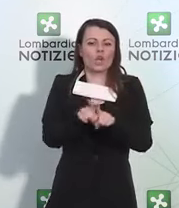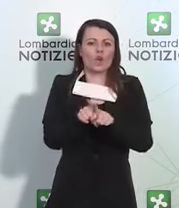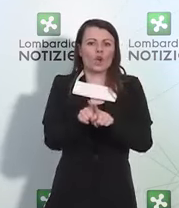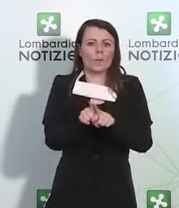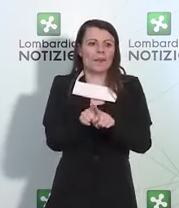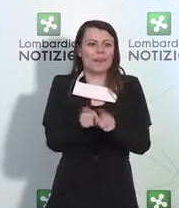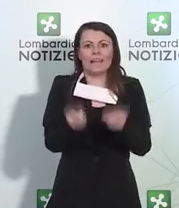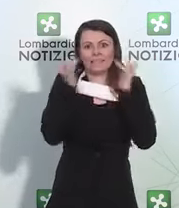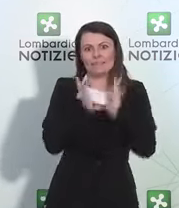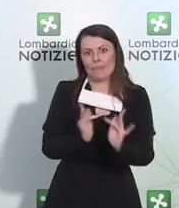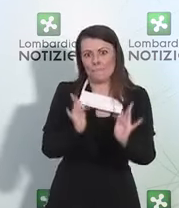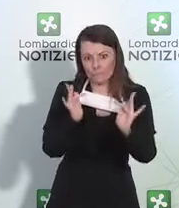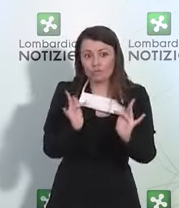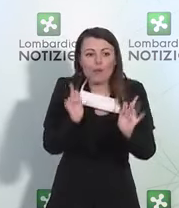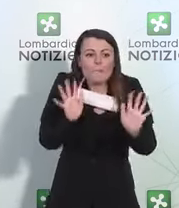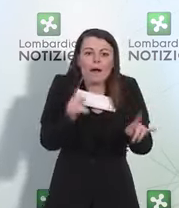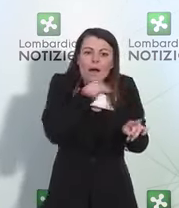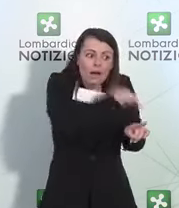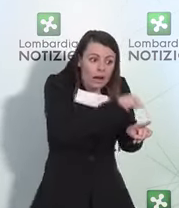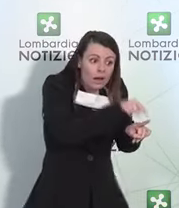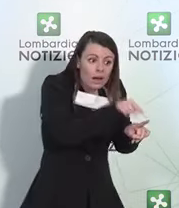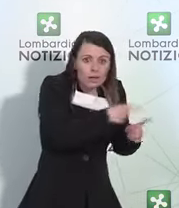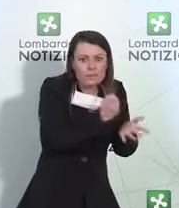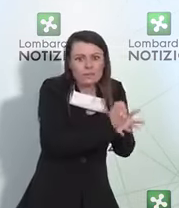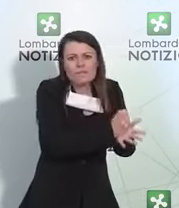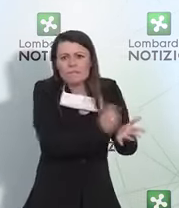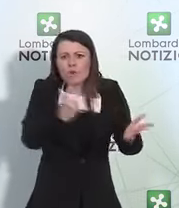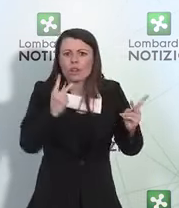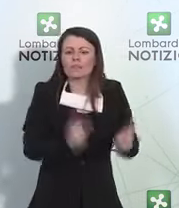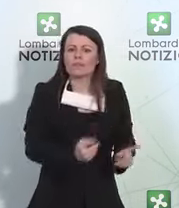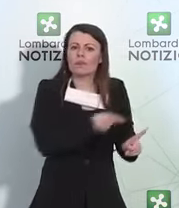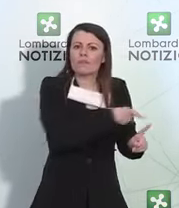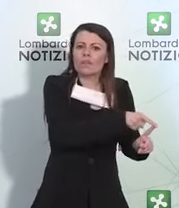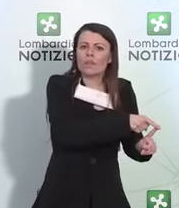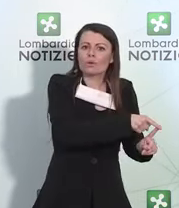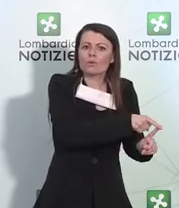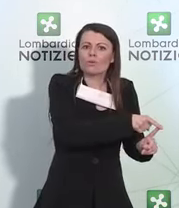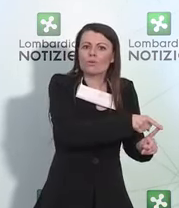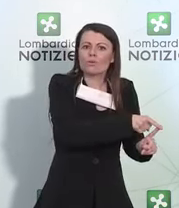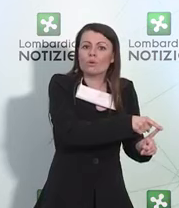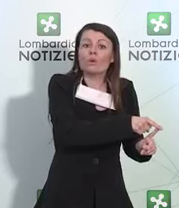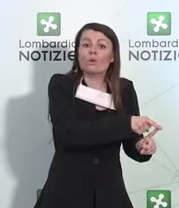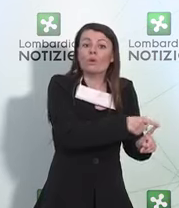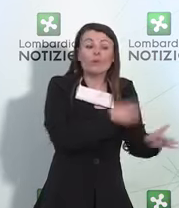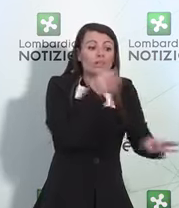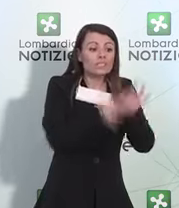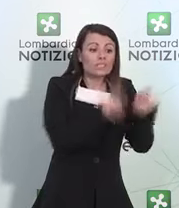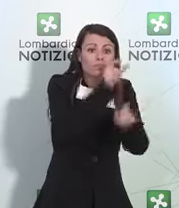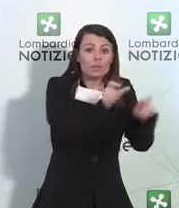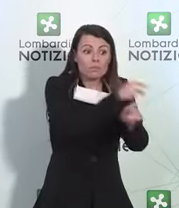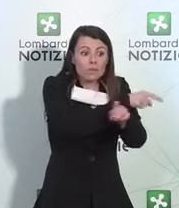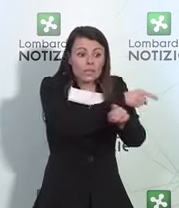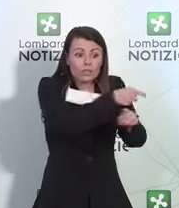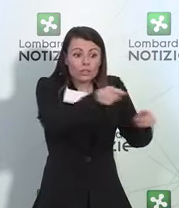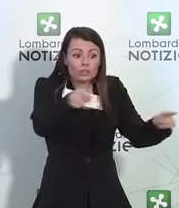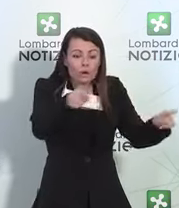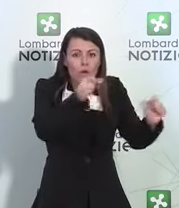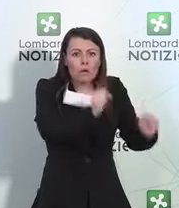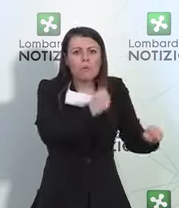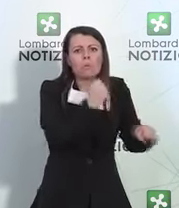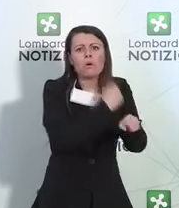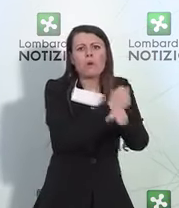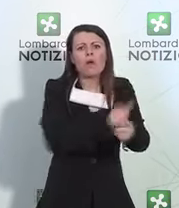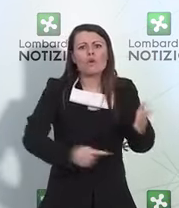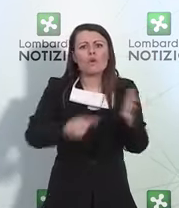potrebbe essere veramente importante per individuare le persone che potrebbero andare in futuro a riprendere la loro attività lavorativa